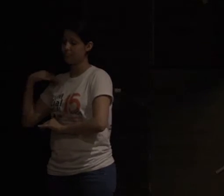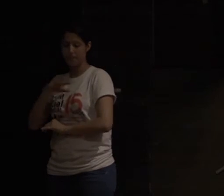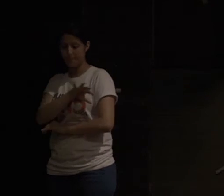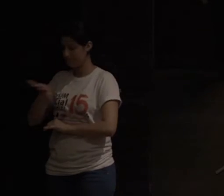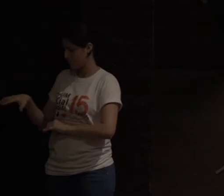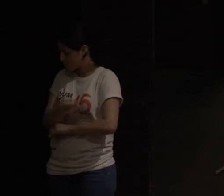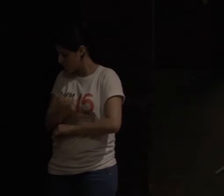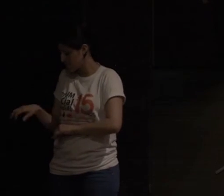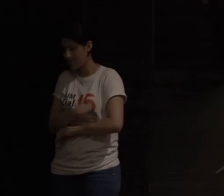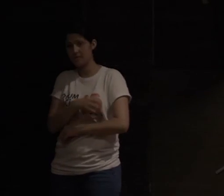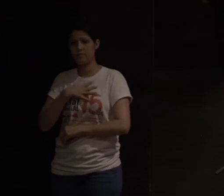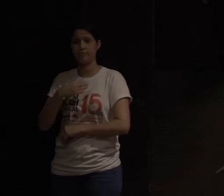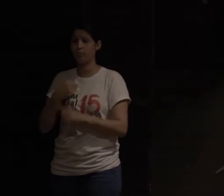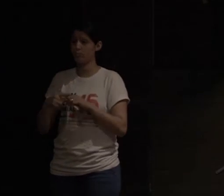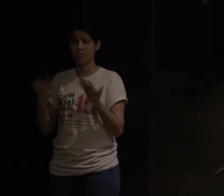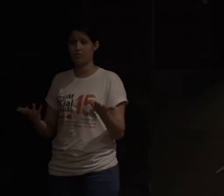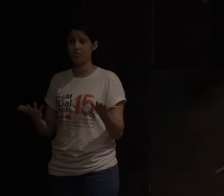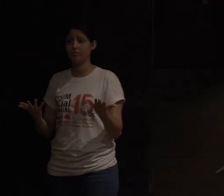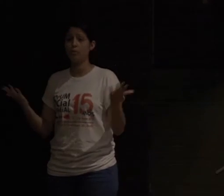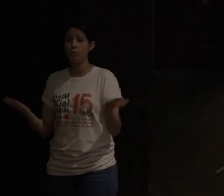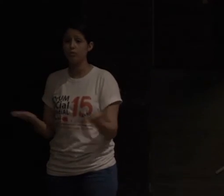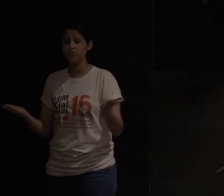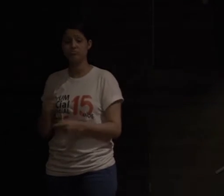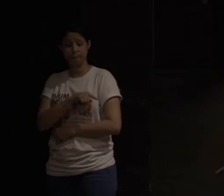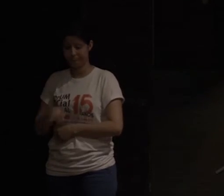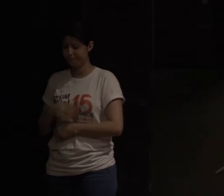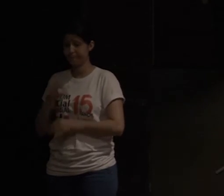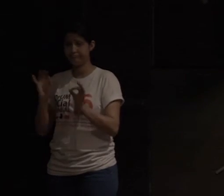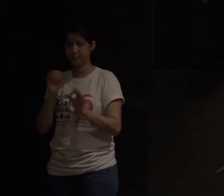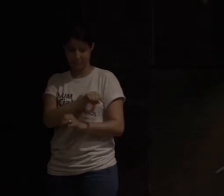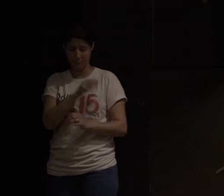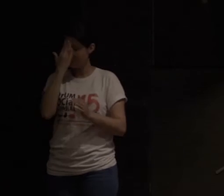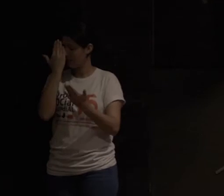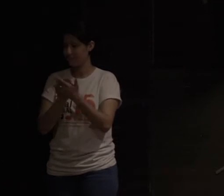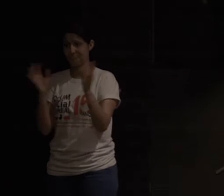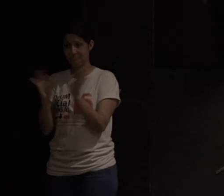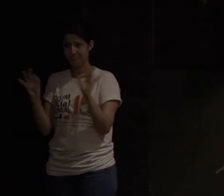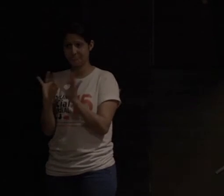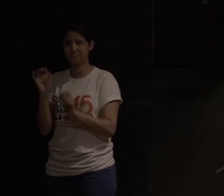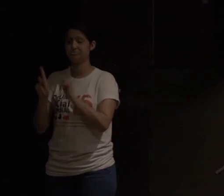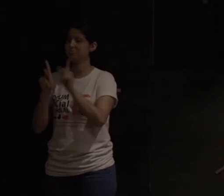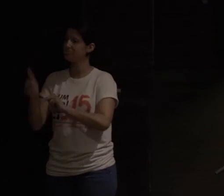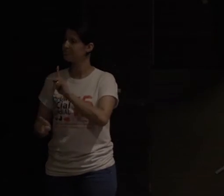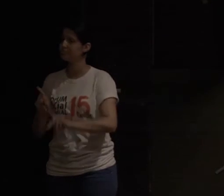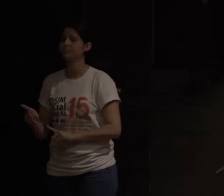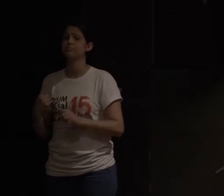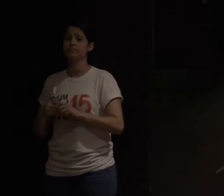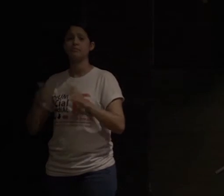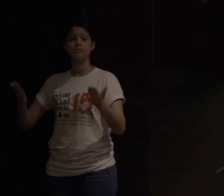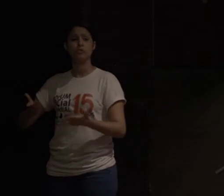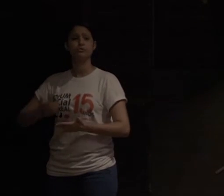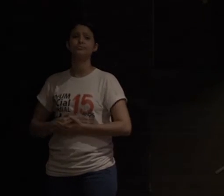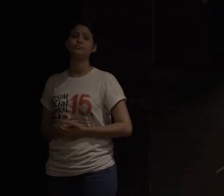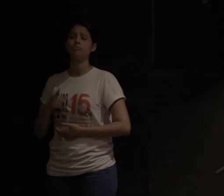elas já nem sequer confiam nas universidades públicas dos seus países, e é por isso que elas estão subfinanciadas. Pois bem,